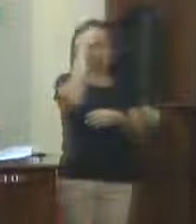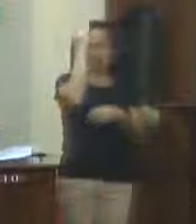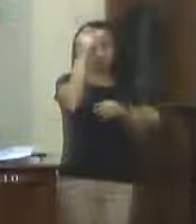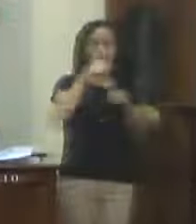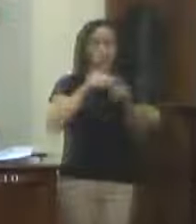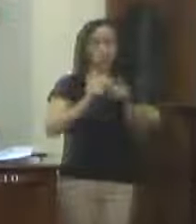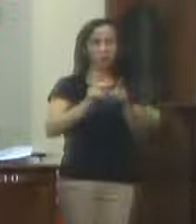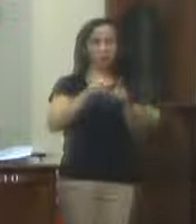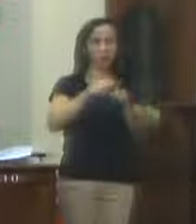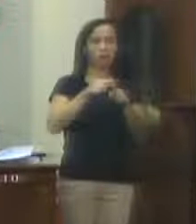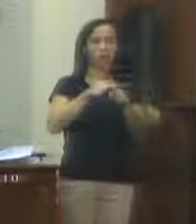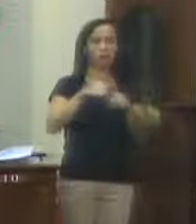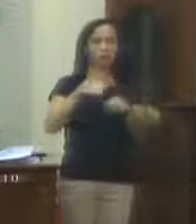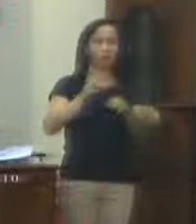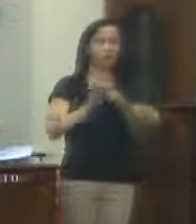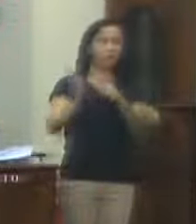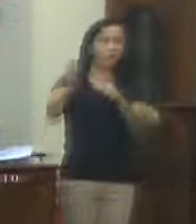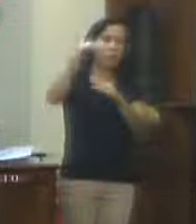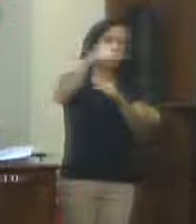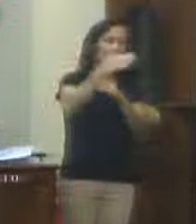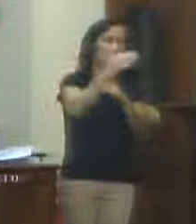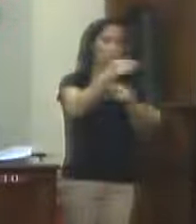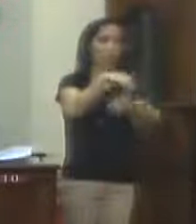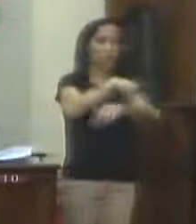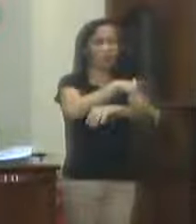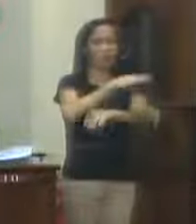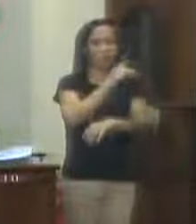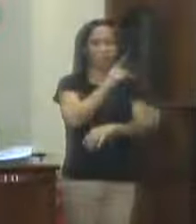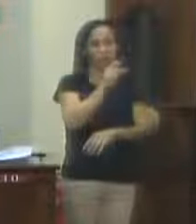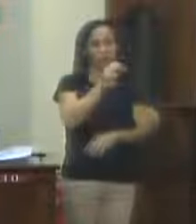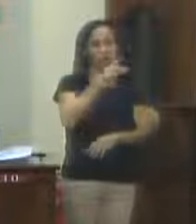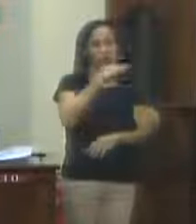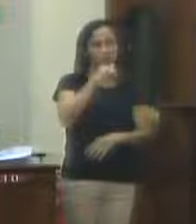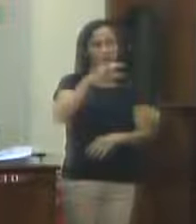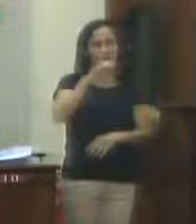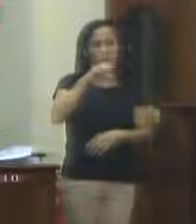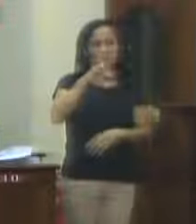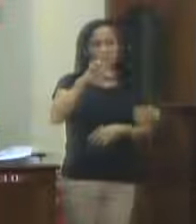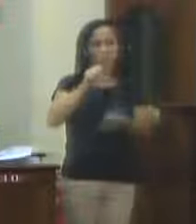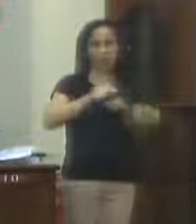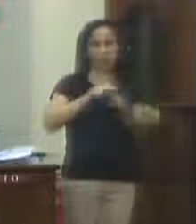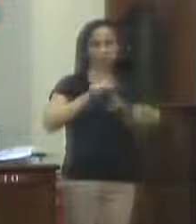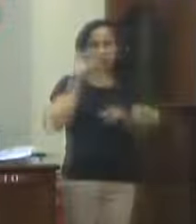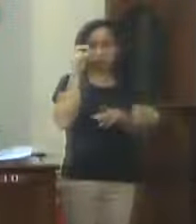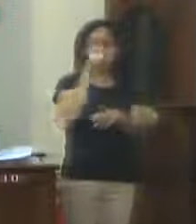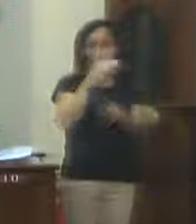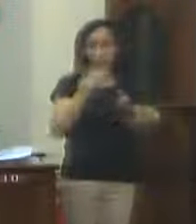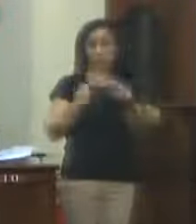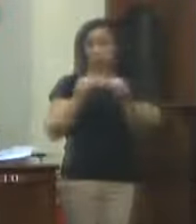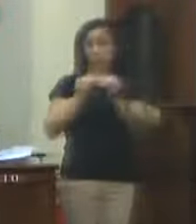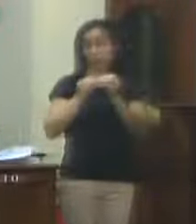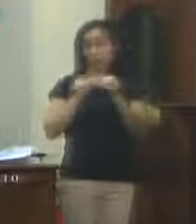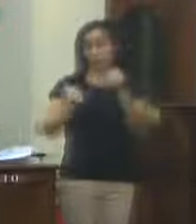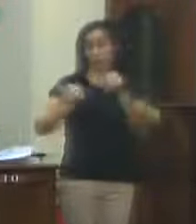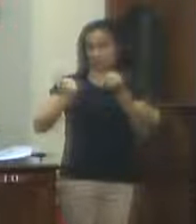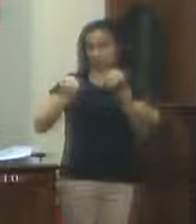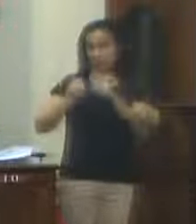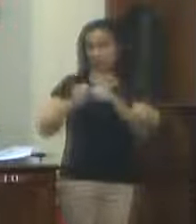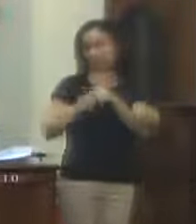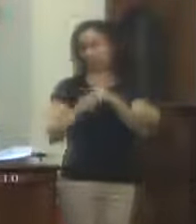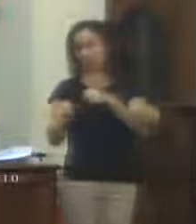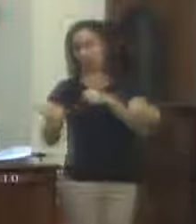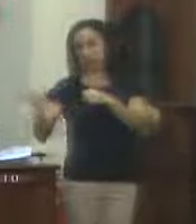a passar pelo centro da cidade, seja pela rua Padre Luna ou pela rua Silva Jardim, dificultando o deslocamento, aumentando o seu